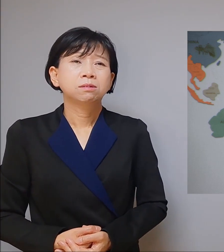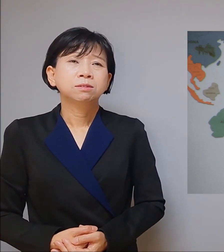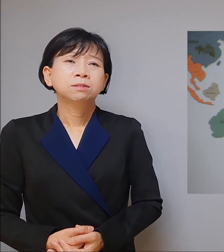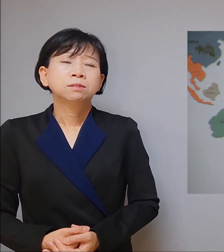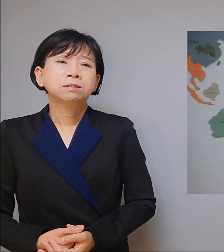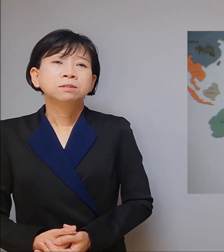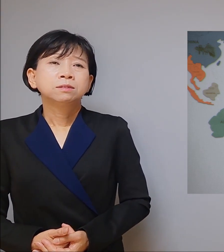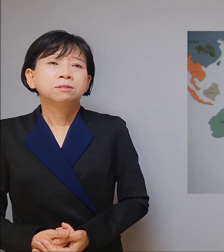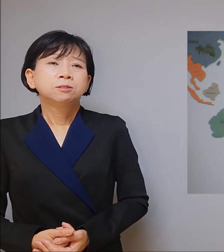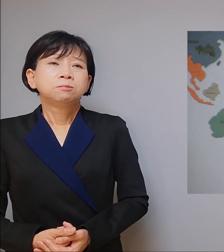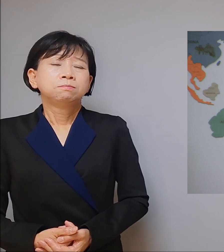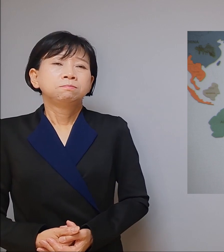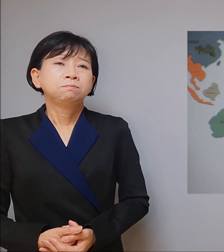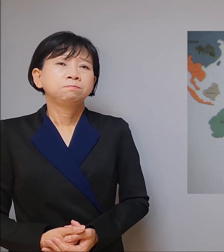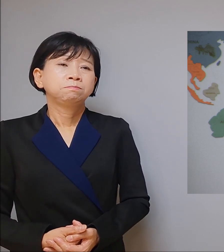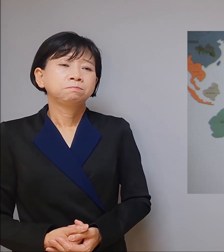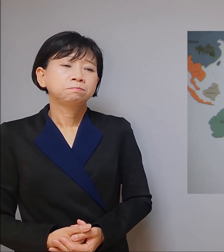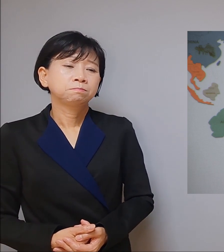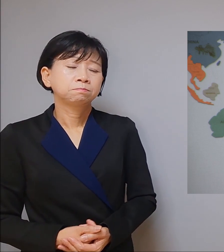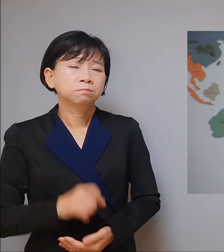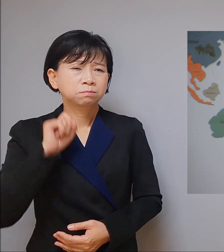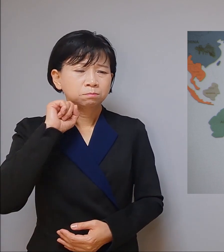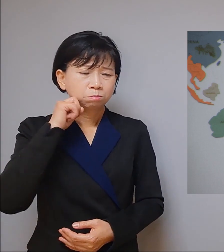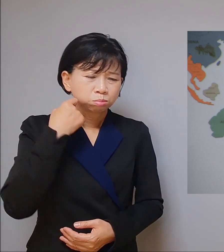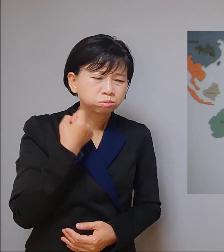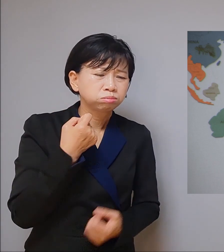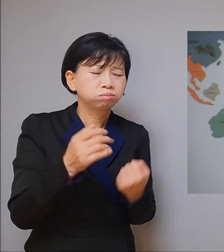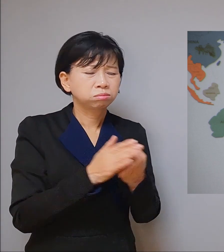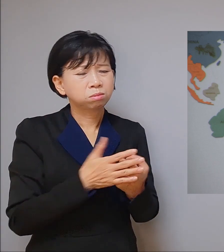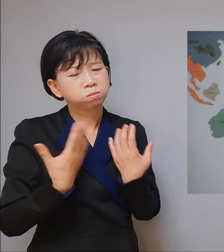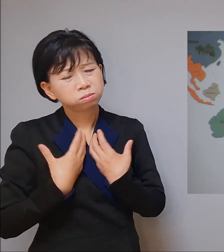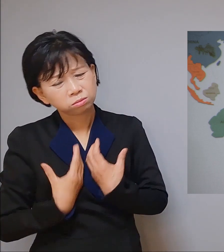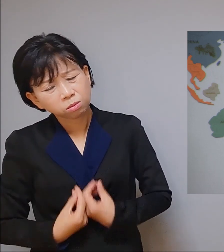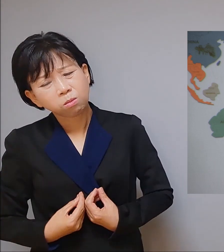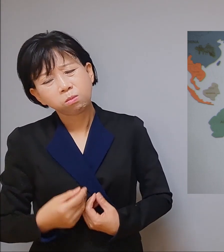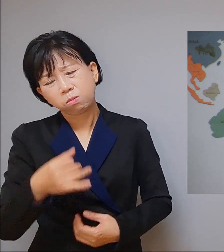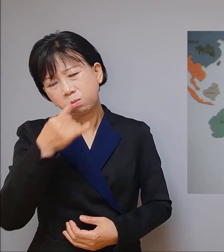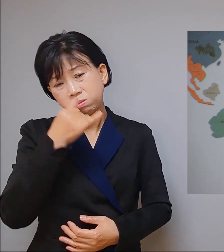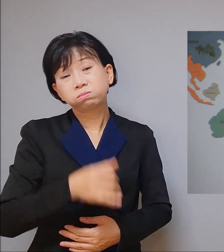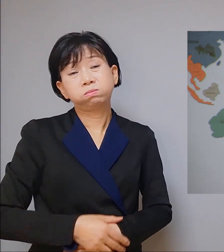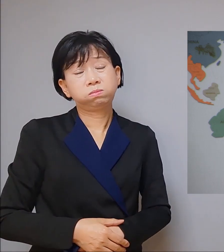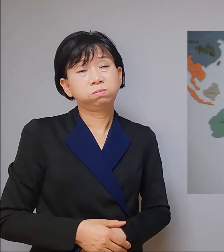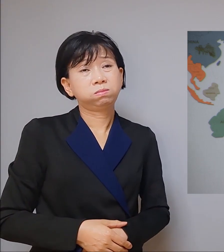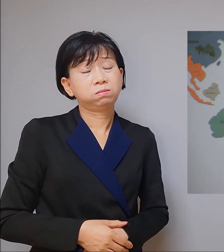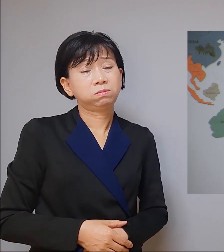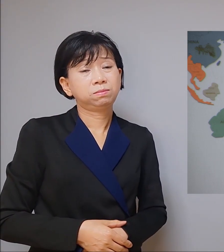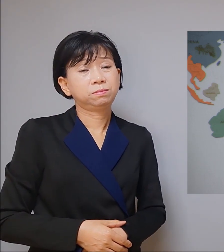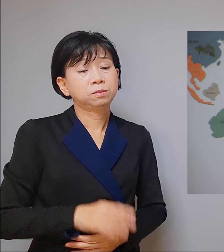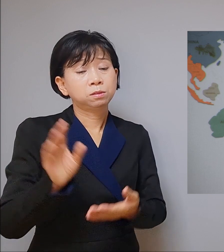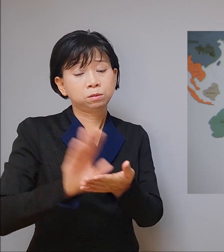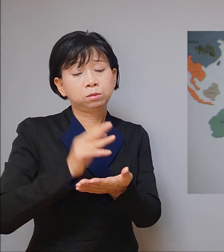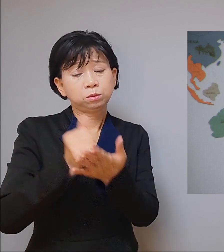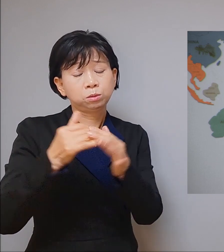그 현장에 놓여 있습니다. 여러 가지 어려움으로 좌절과 절망에 빠진 성도들이 적잖이 많습니다. 물론 그리스도인의 삶을 살려고